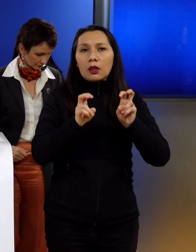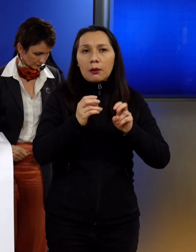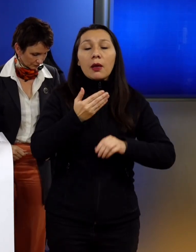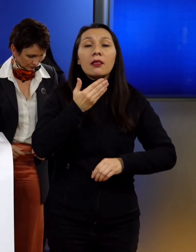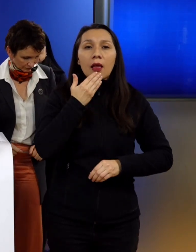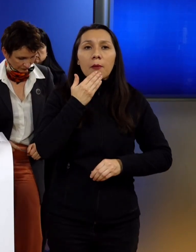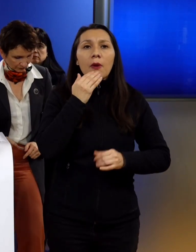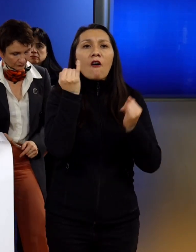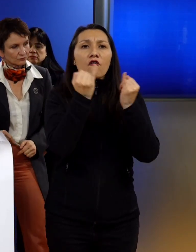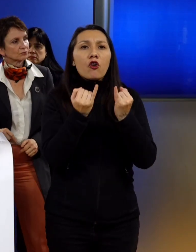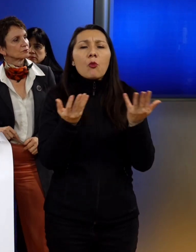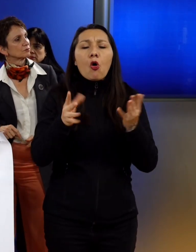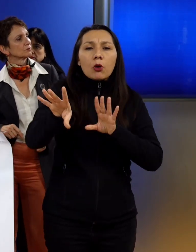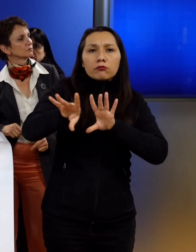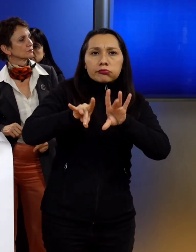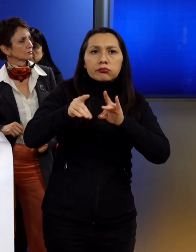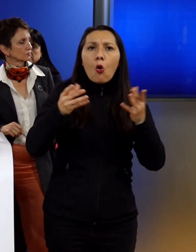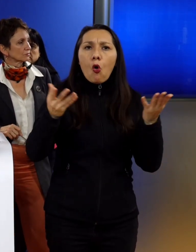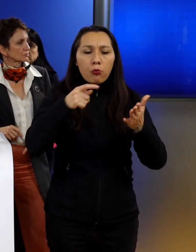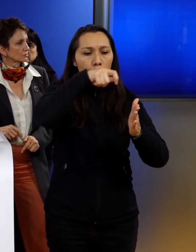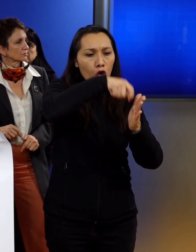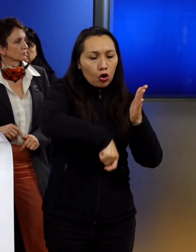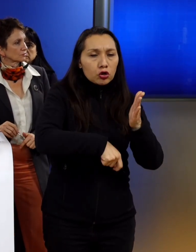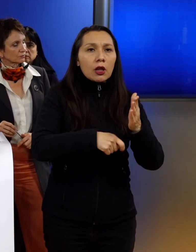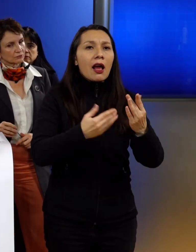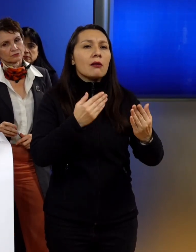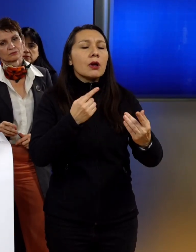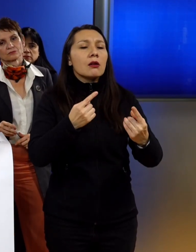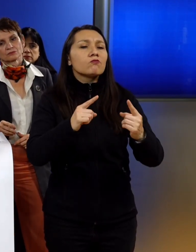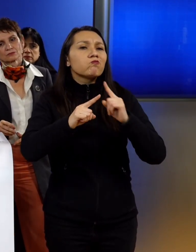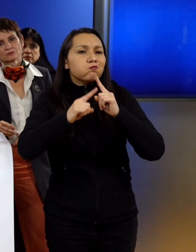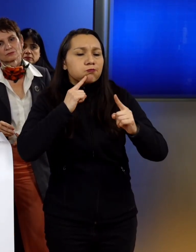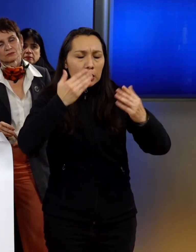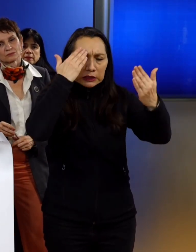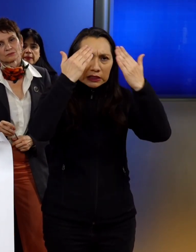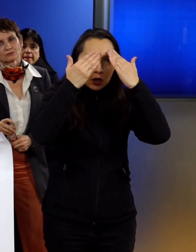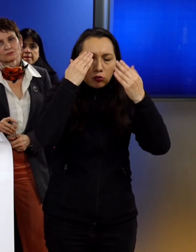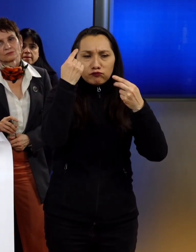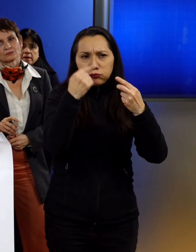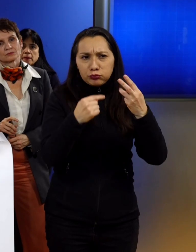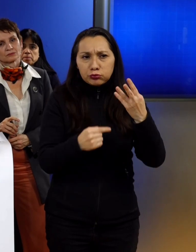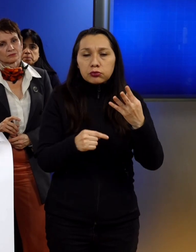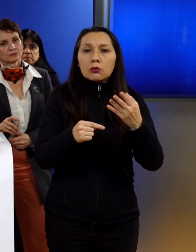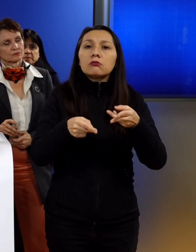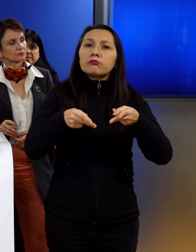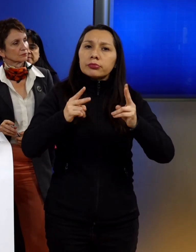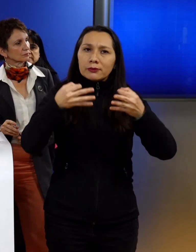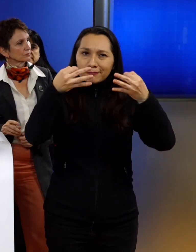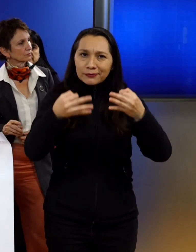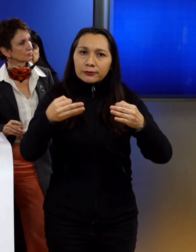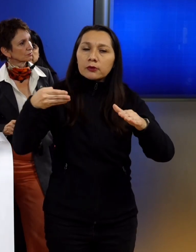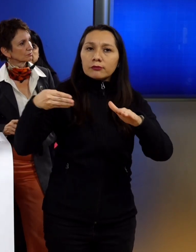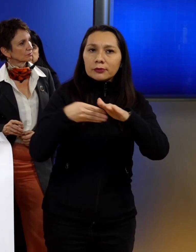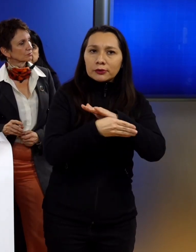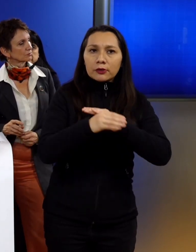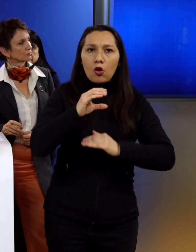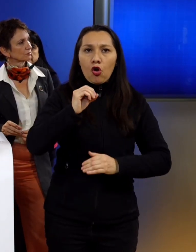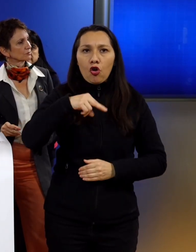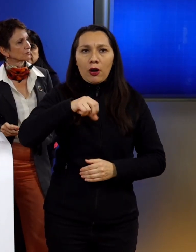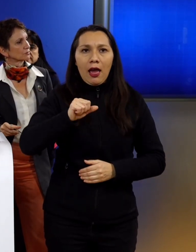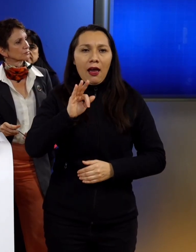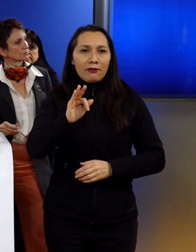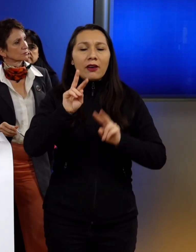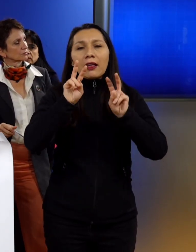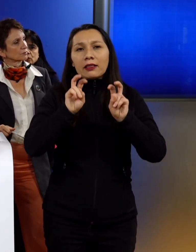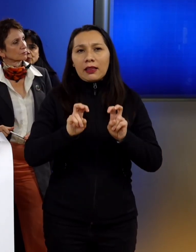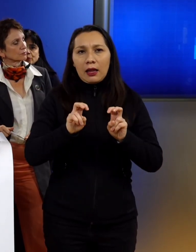con los mecanismos de selección, de contratación, exámenes psicológicos y otros, de manera tal de fortalecer los procedimientos de la CONAF en todo lo que